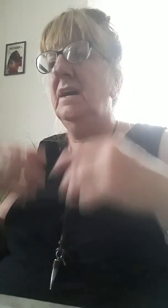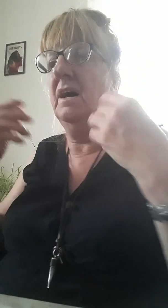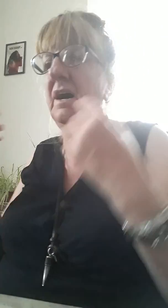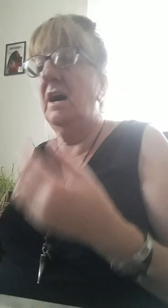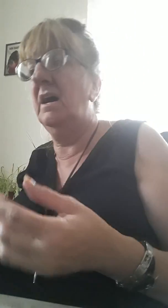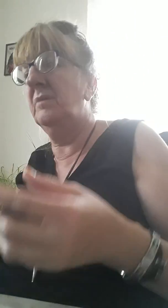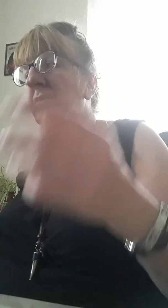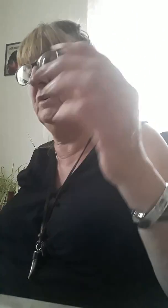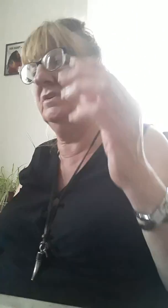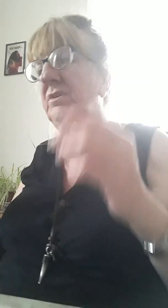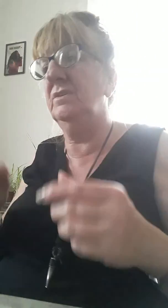gris, en bleu.